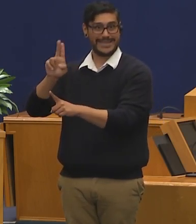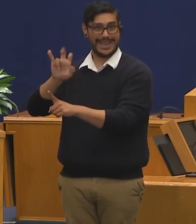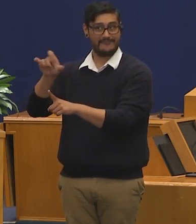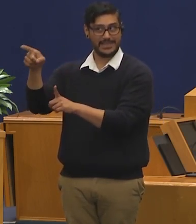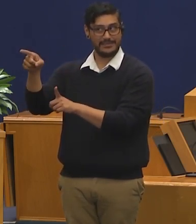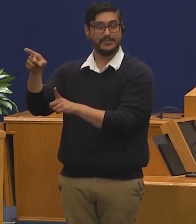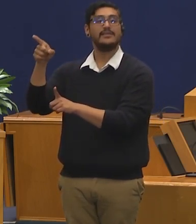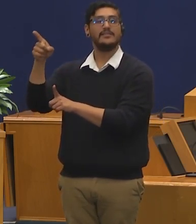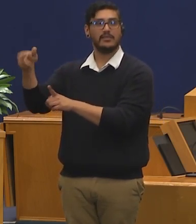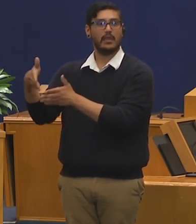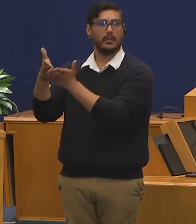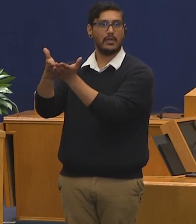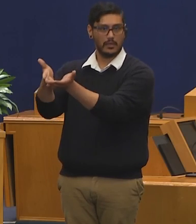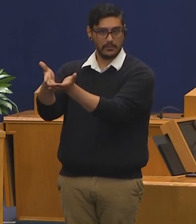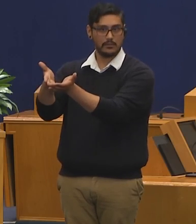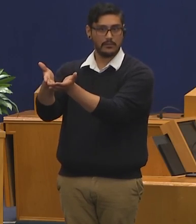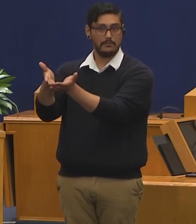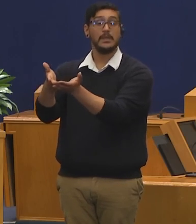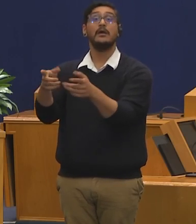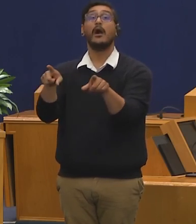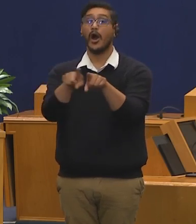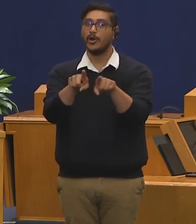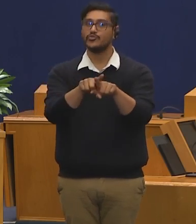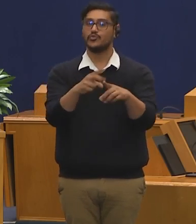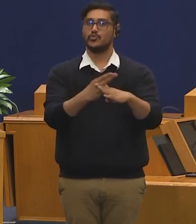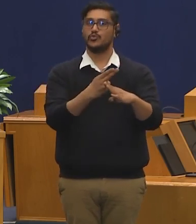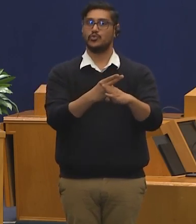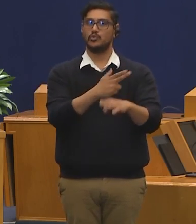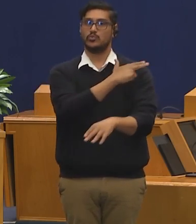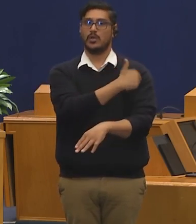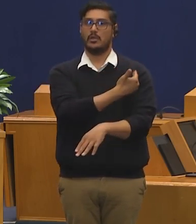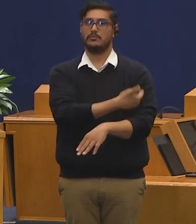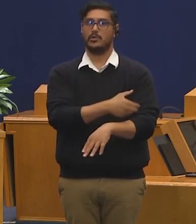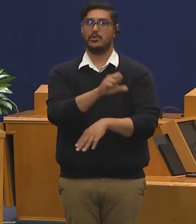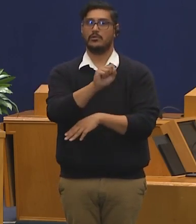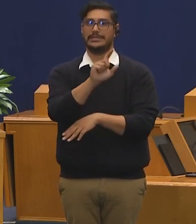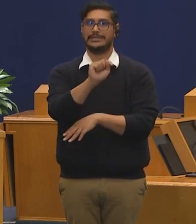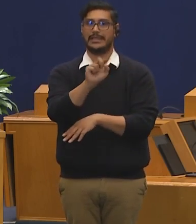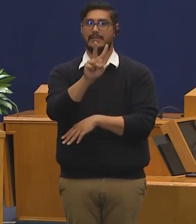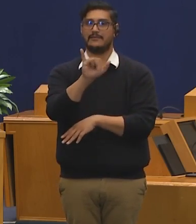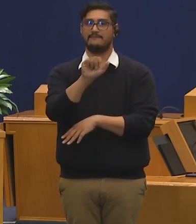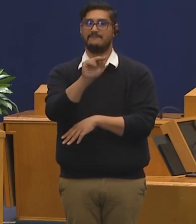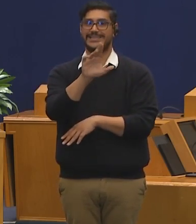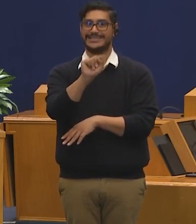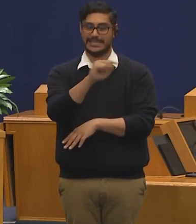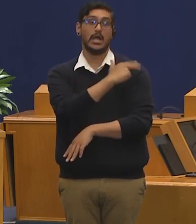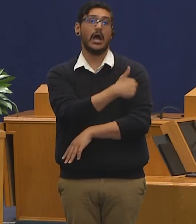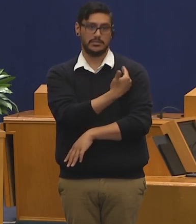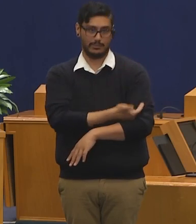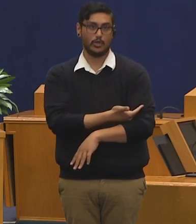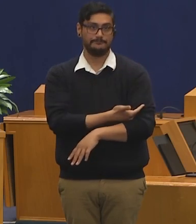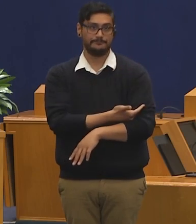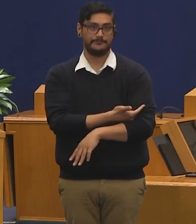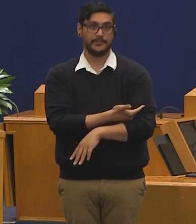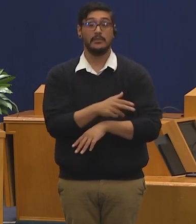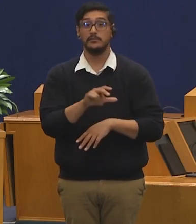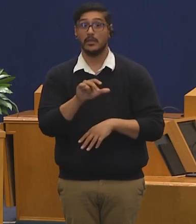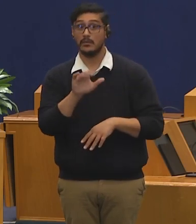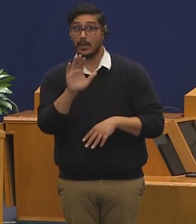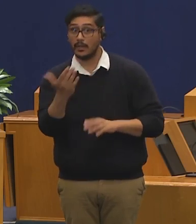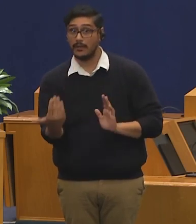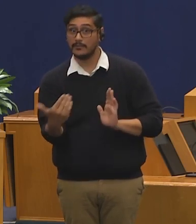estamos utilizando el Hospital de San Vicente. Y con esto, si mantenemos la recomendación de